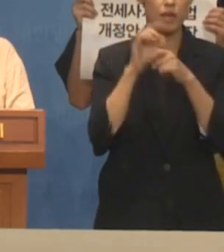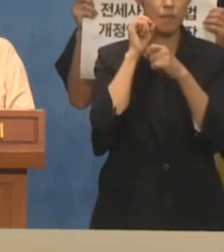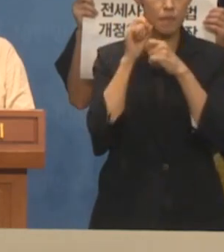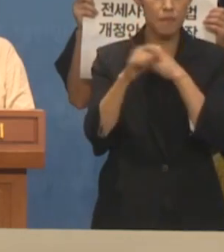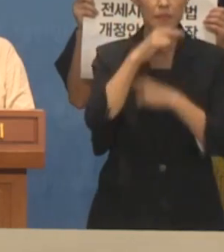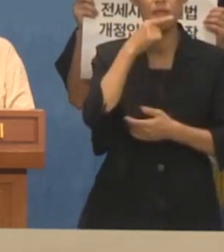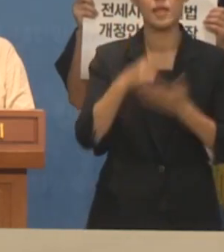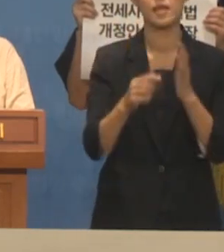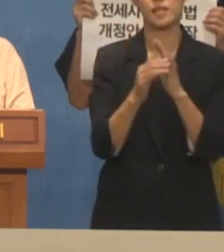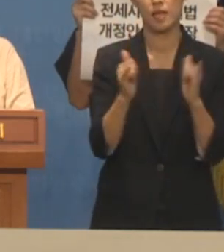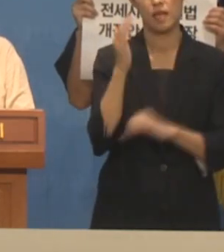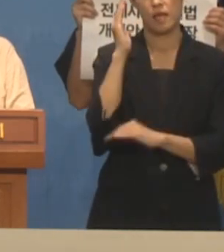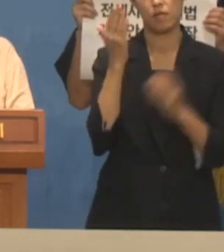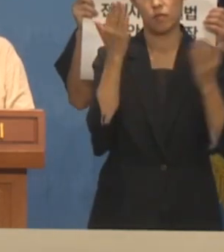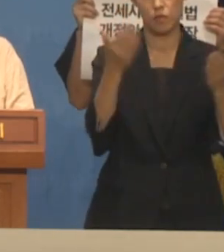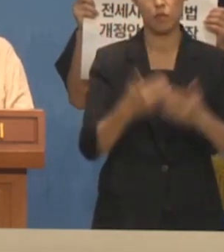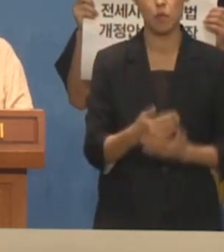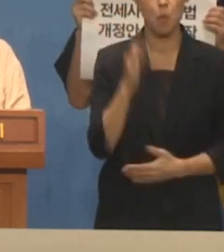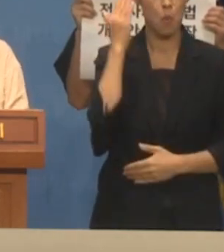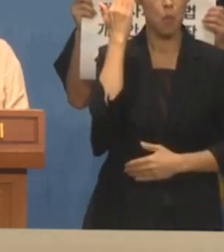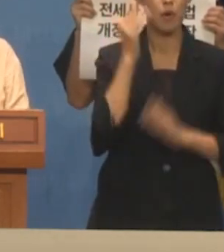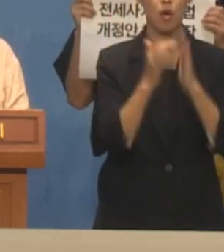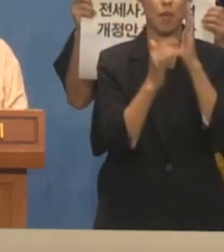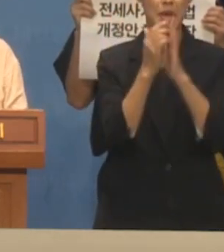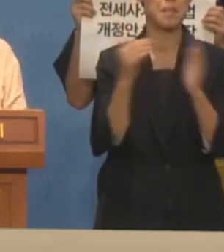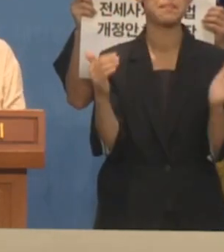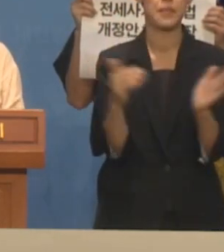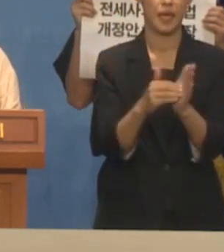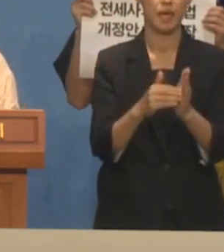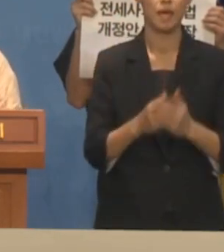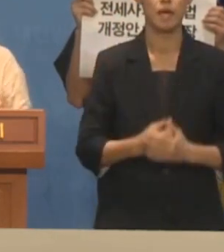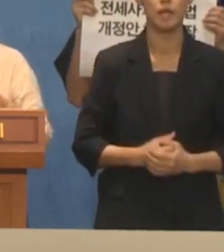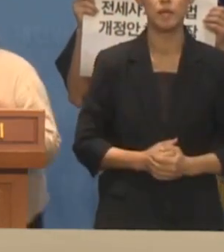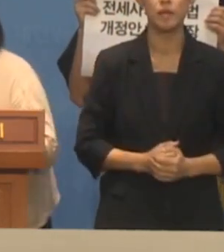이분은 최근 경매가 완료된 분입니다. 네.